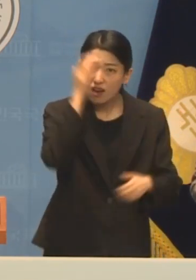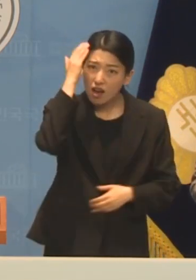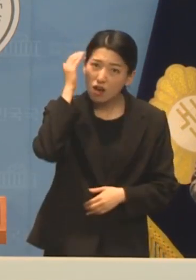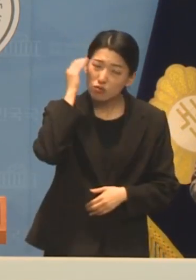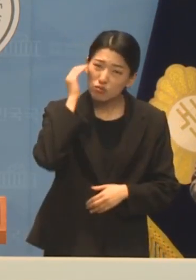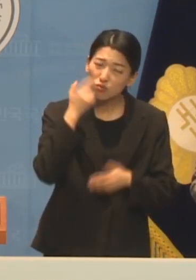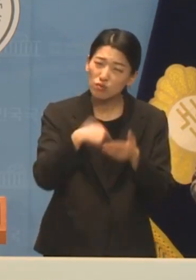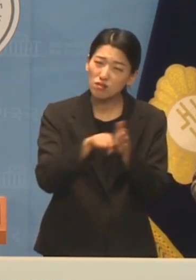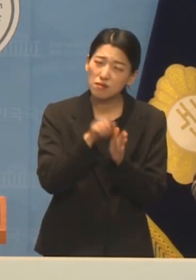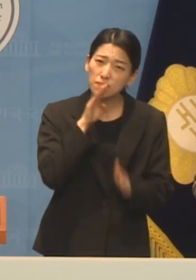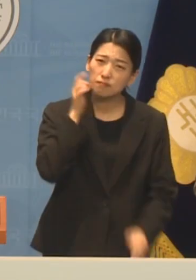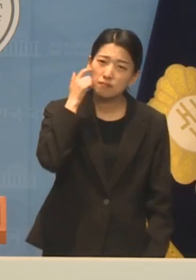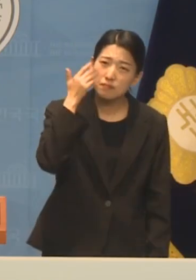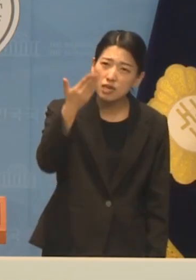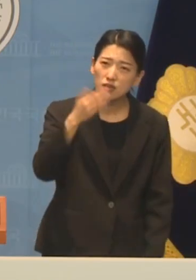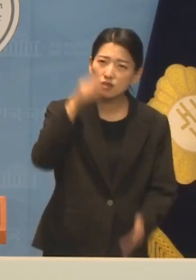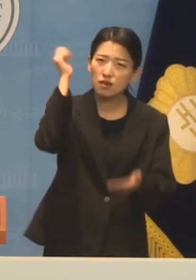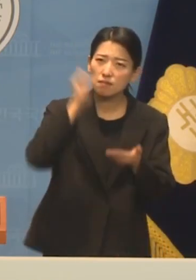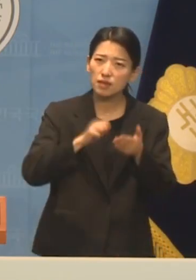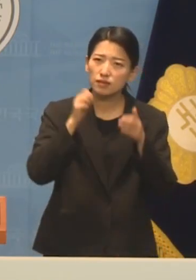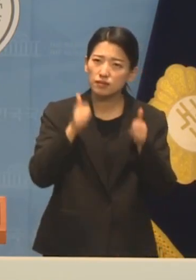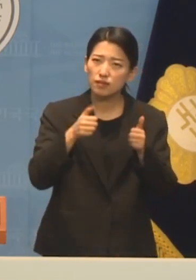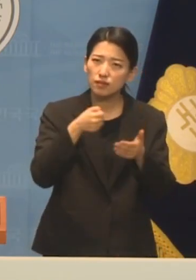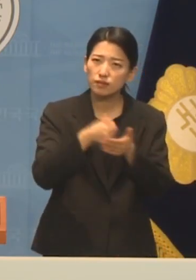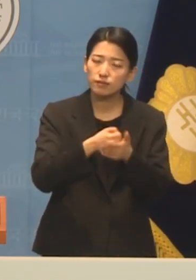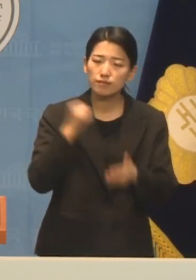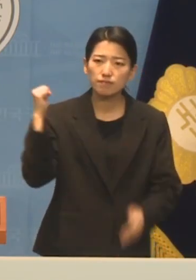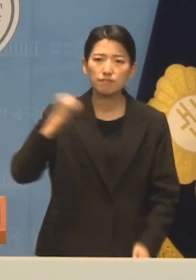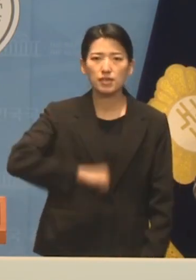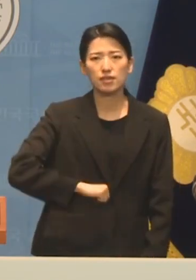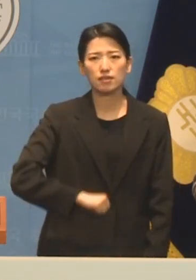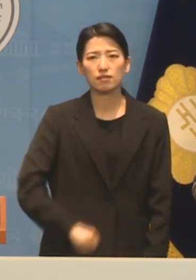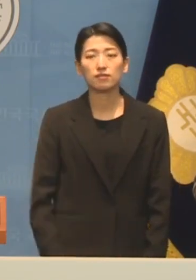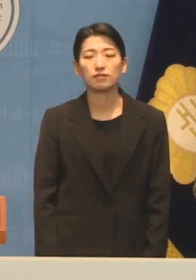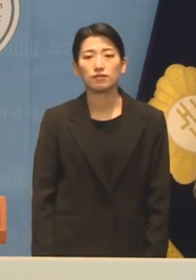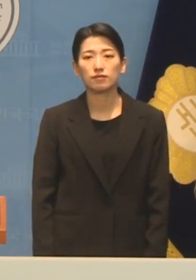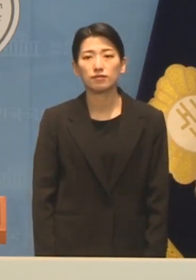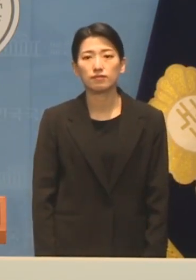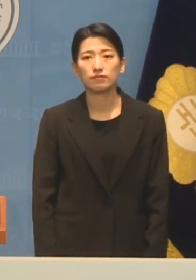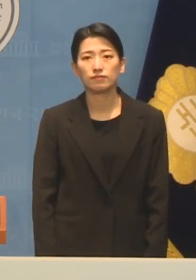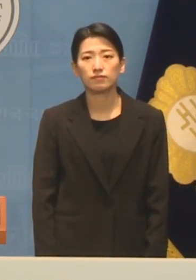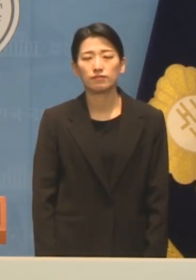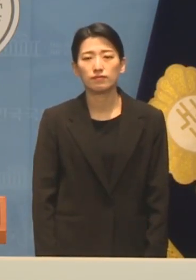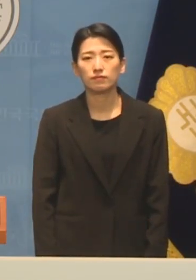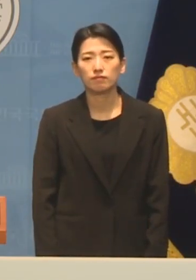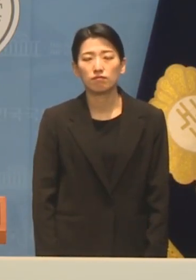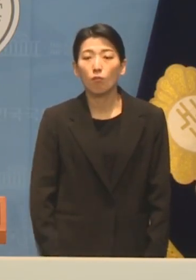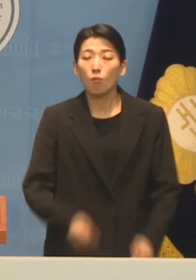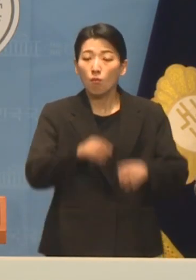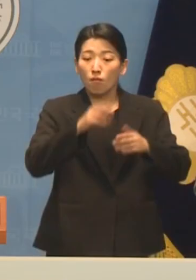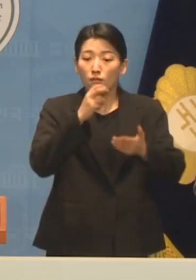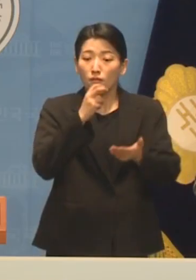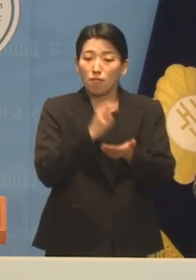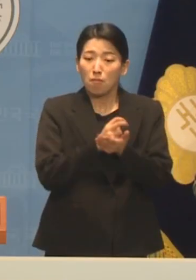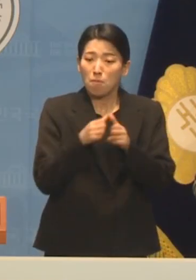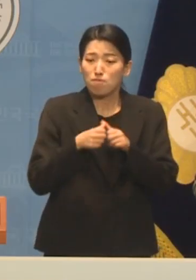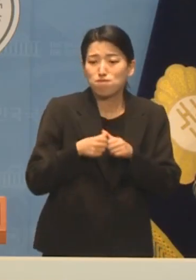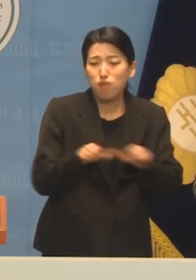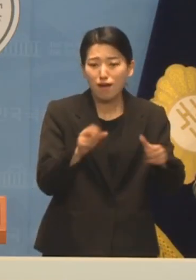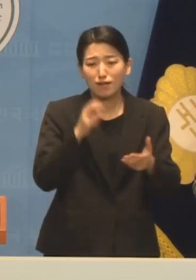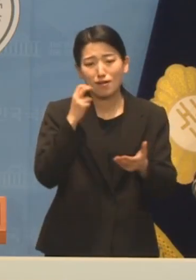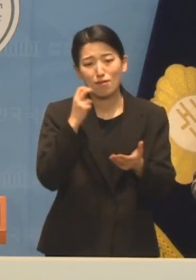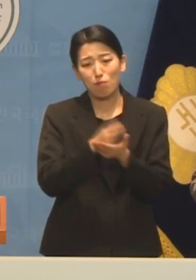결정이냐며 헌재 판결에 불복하고 있습니다. 헌정 질서를 파괴한 범죄 행위를 두둔하는